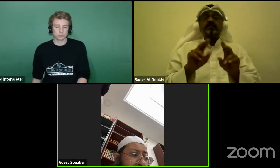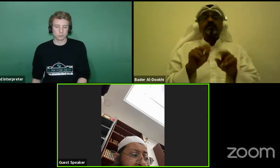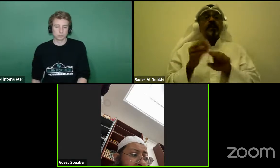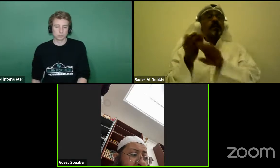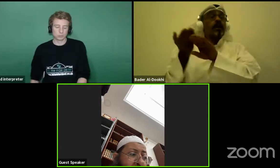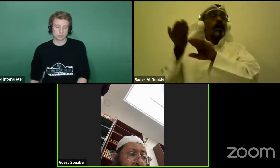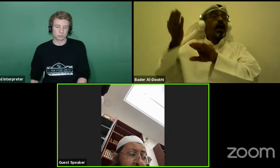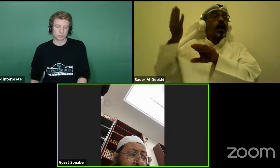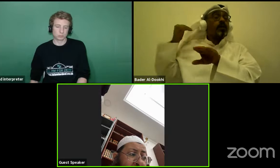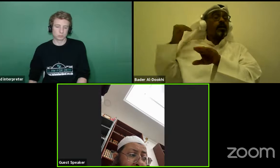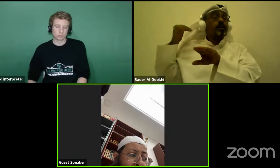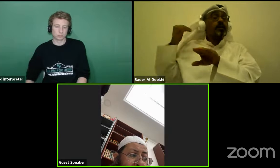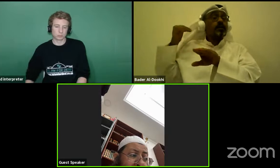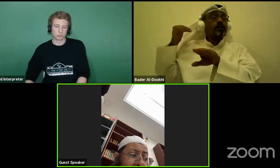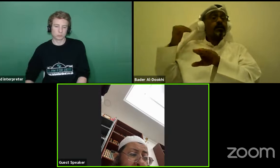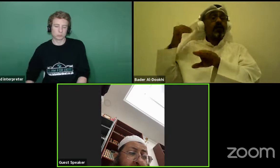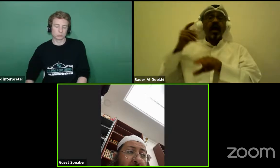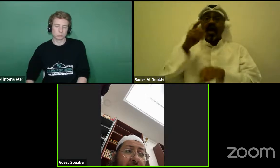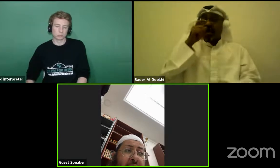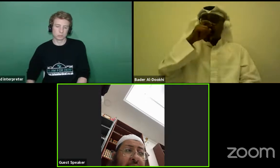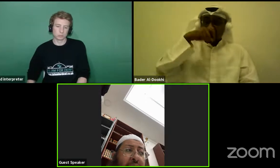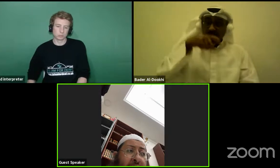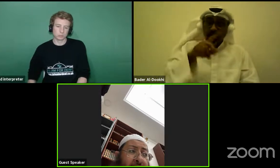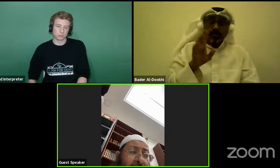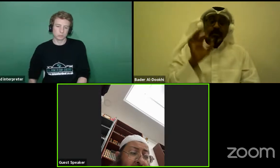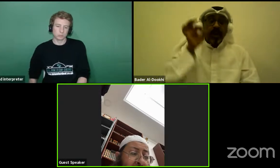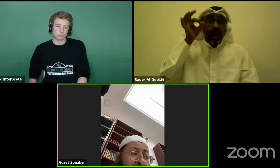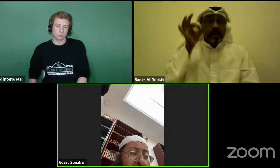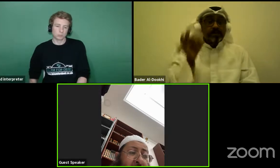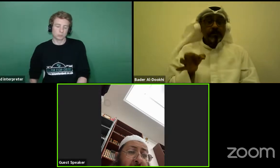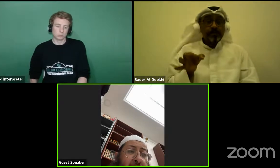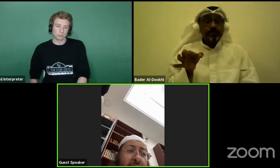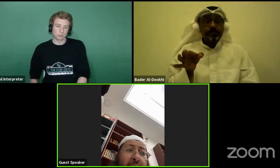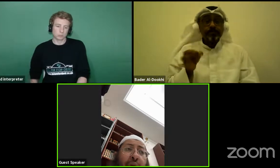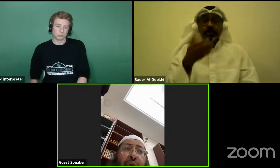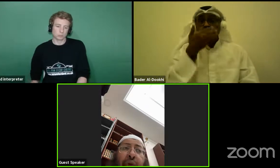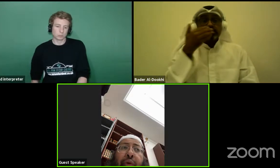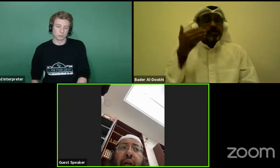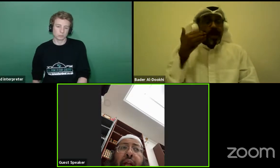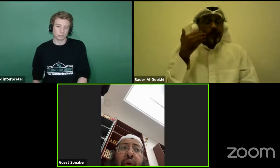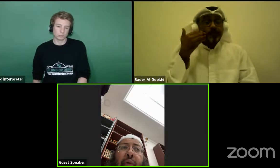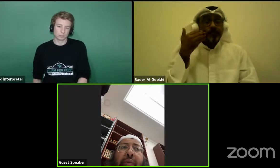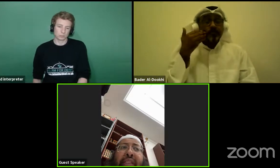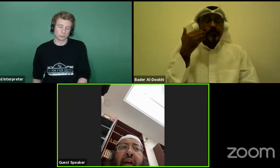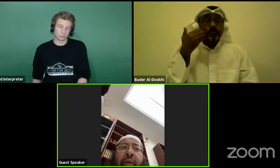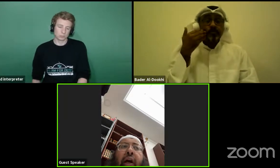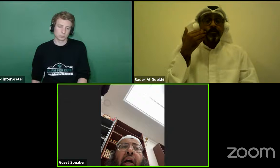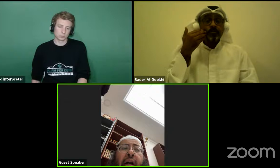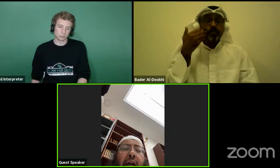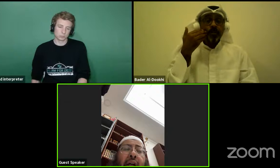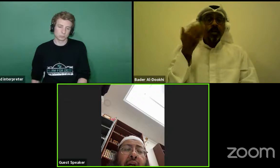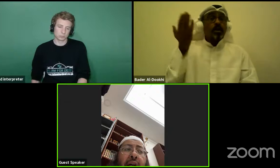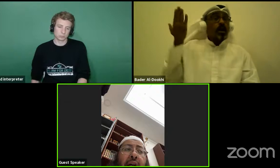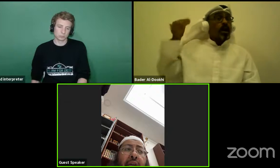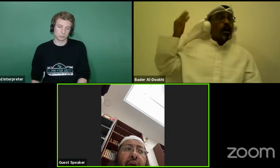فإن هذا الفرض أي فرض الصيام مفروض على الأمم